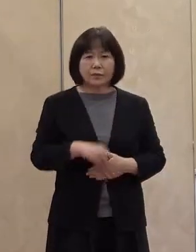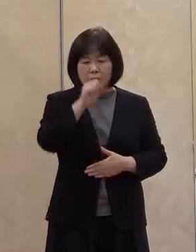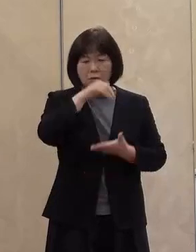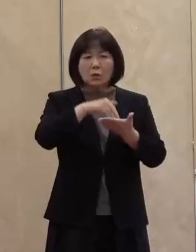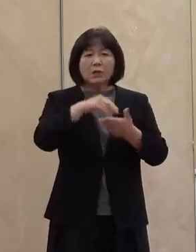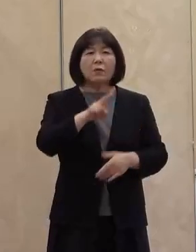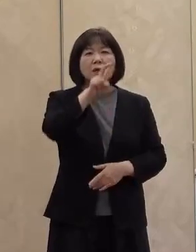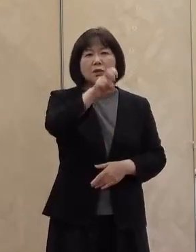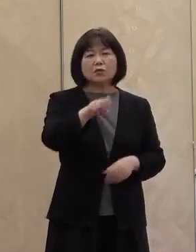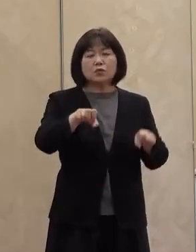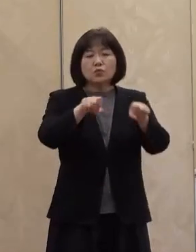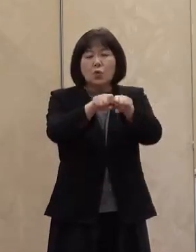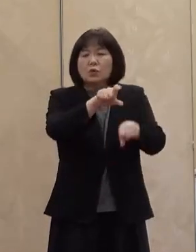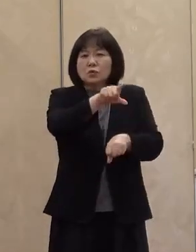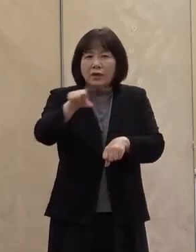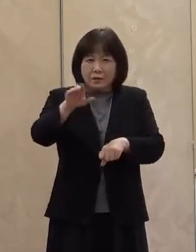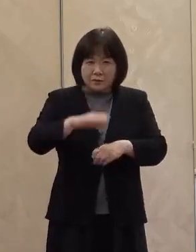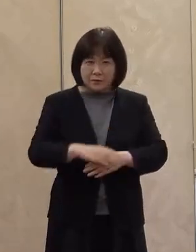円です。